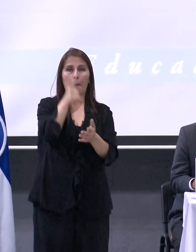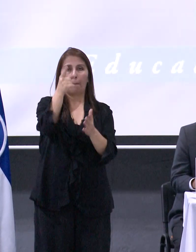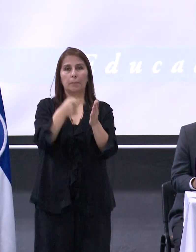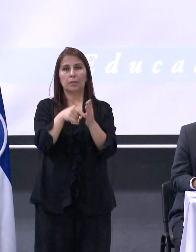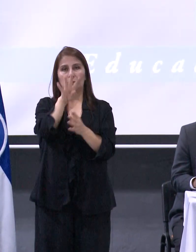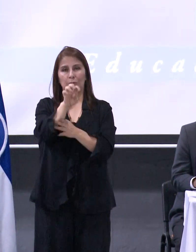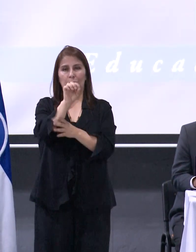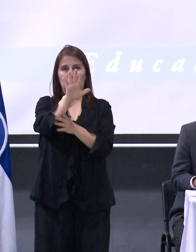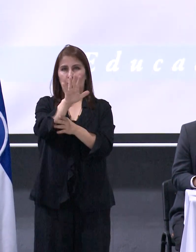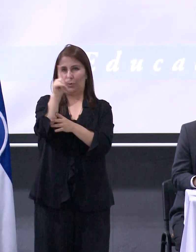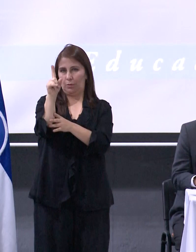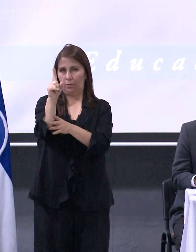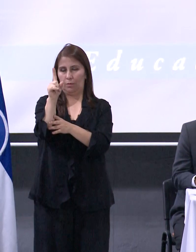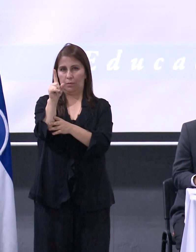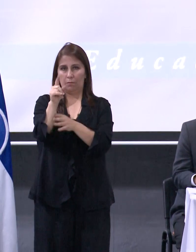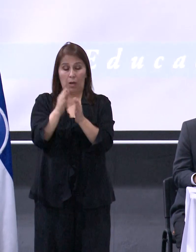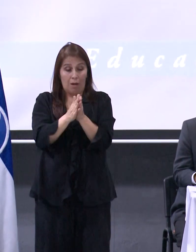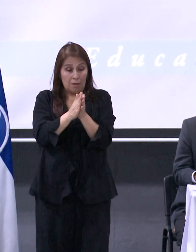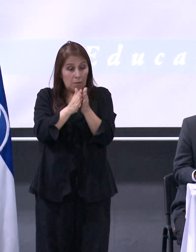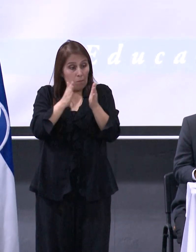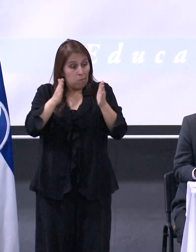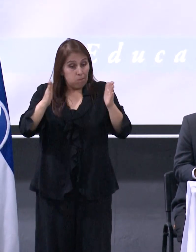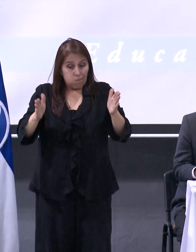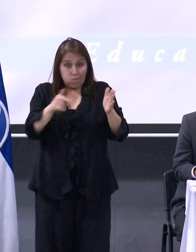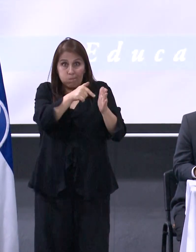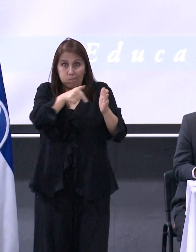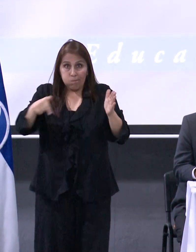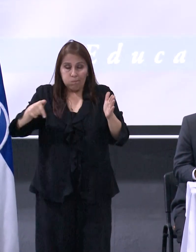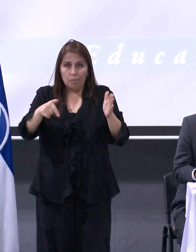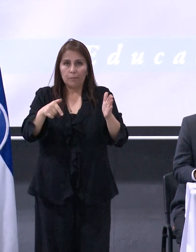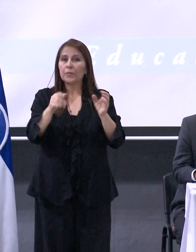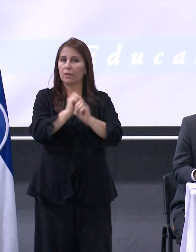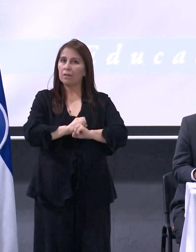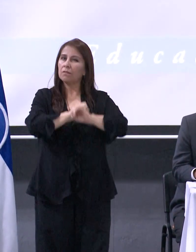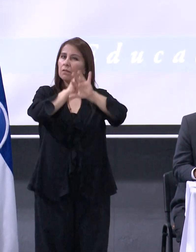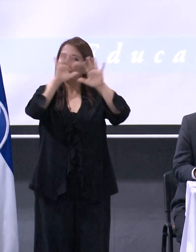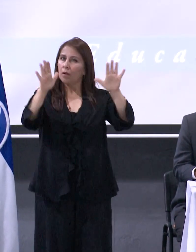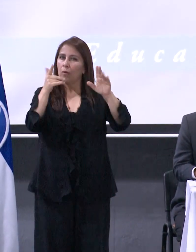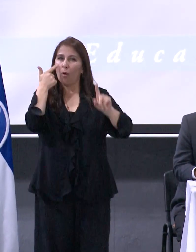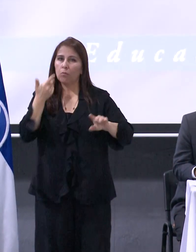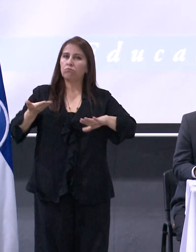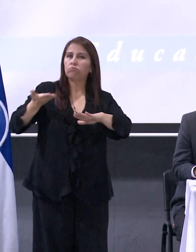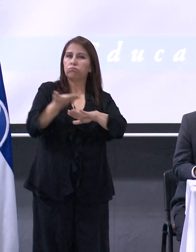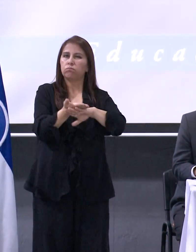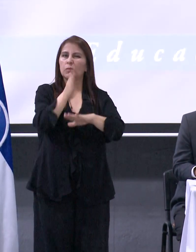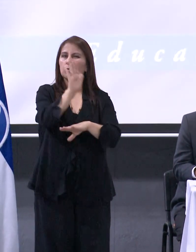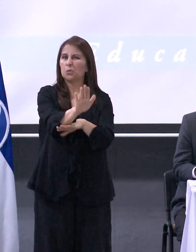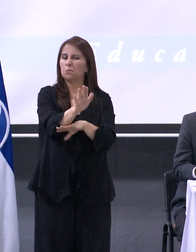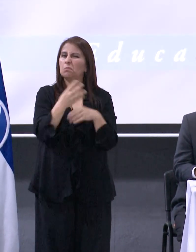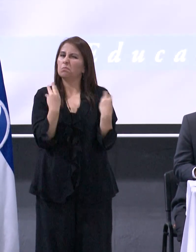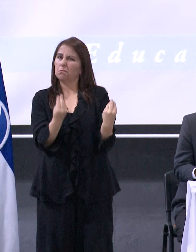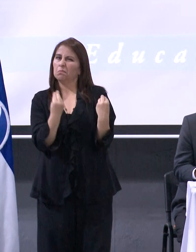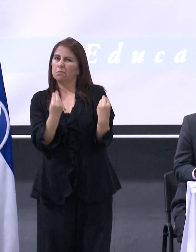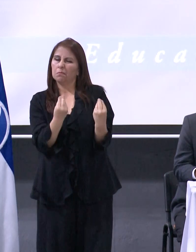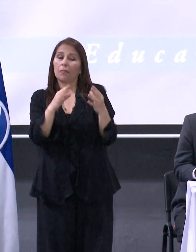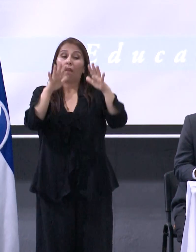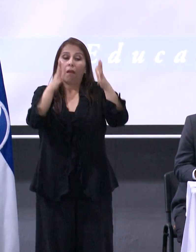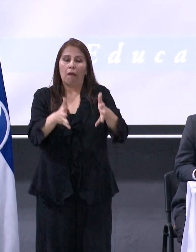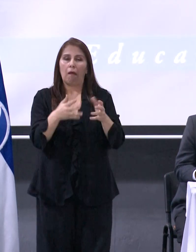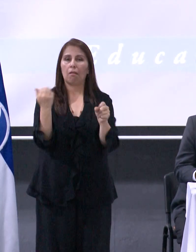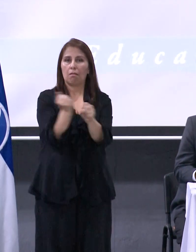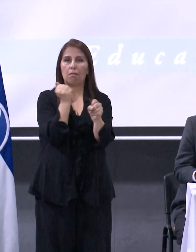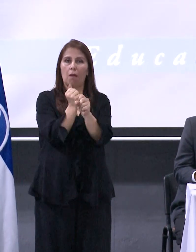este periodo pues hay una clara apuesta por lo que las pedagogías